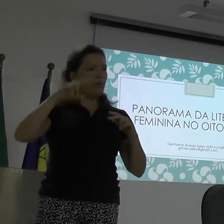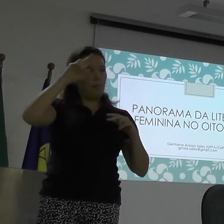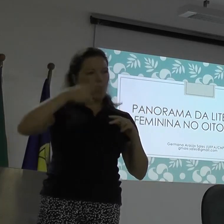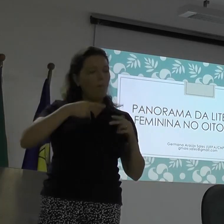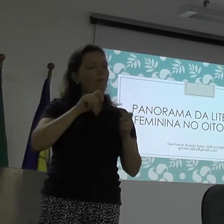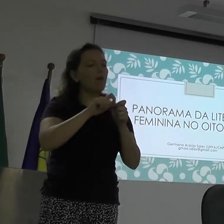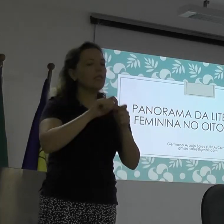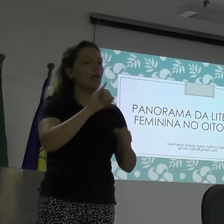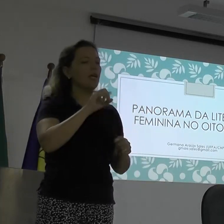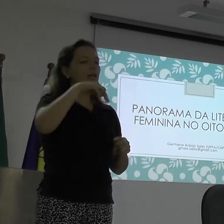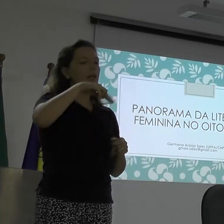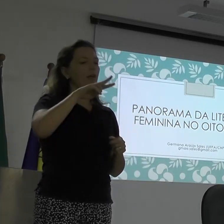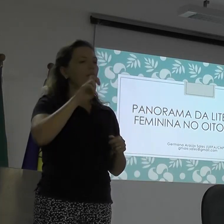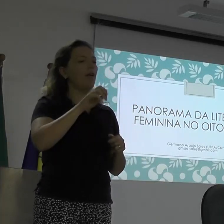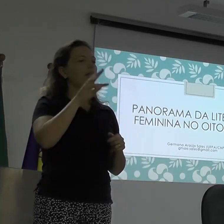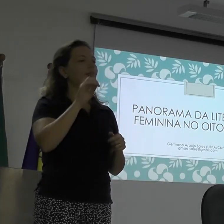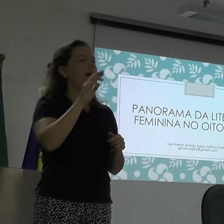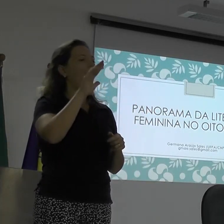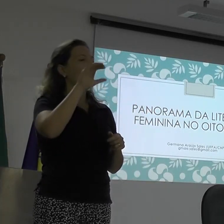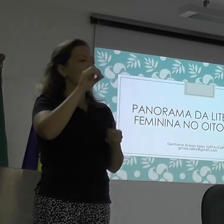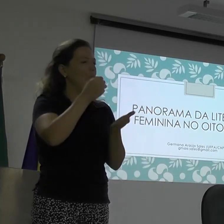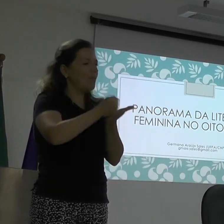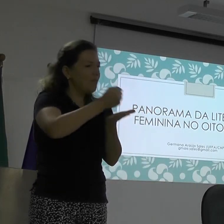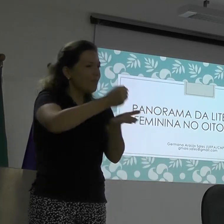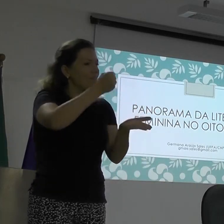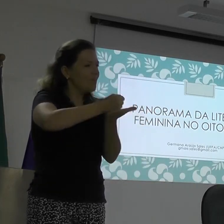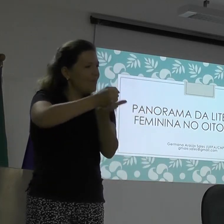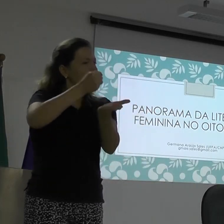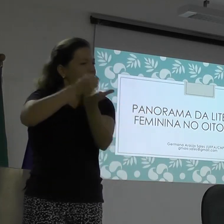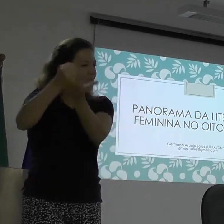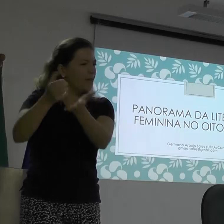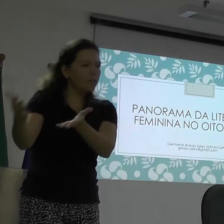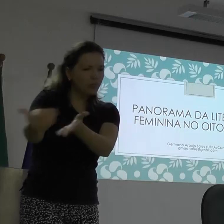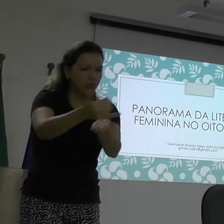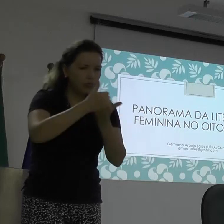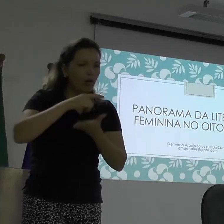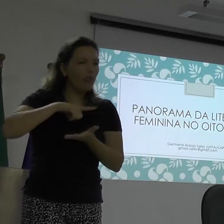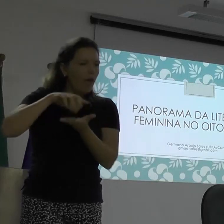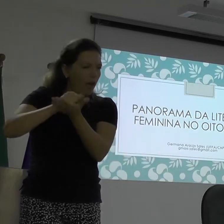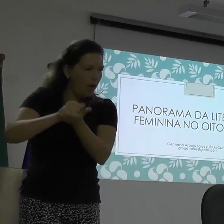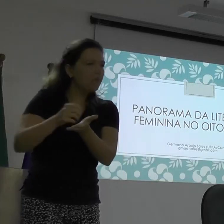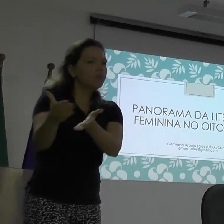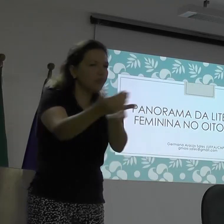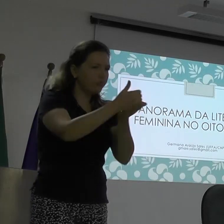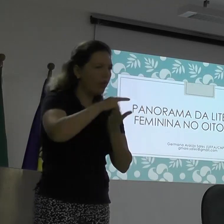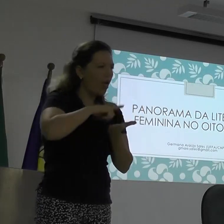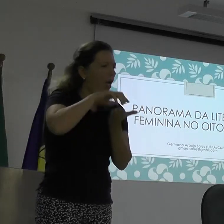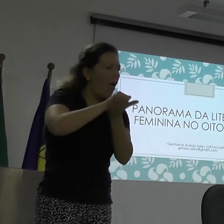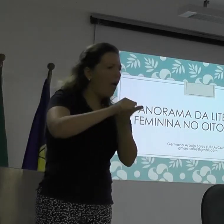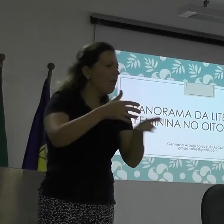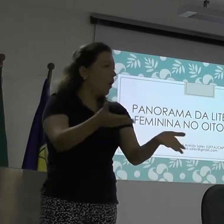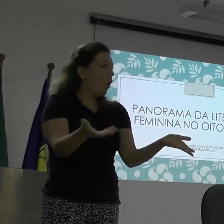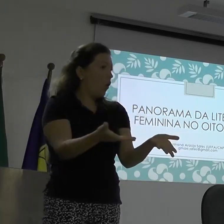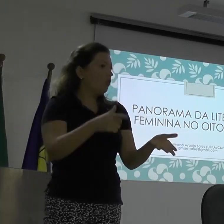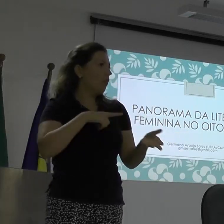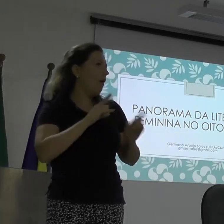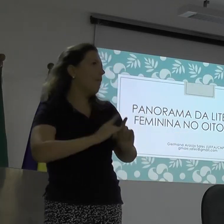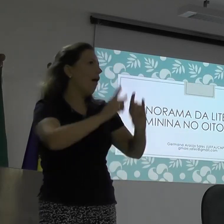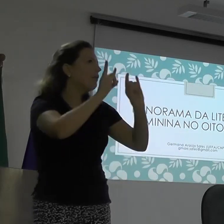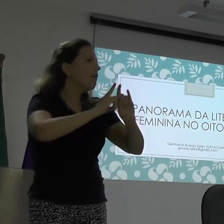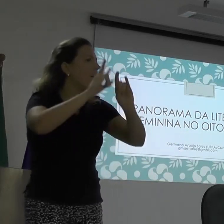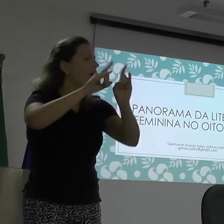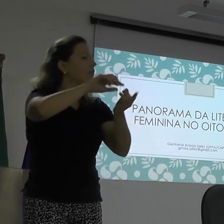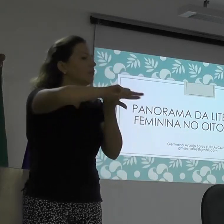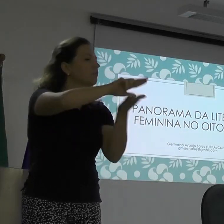inventários, né? Hoje as pessoas fazem inventários, se tem fazendas, se tem cabeças de gado, se tem apartamentos,